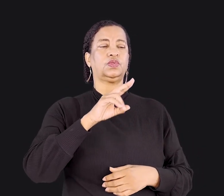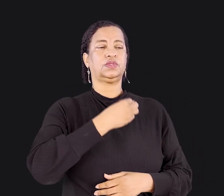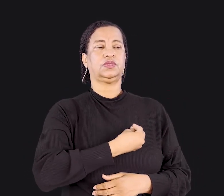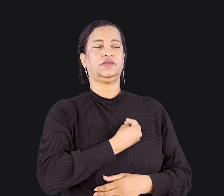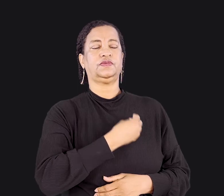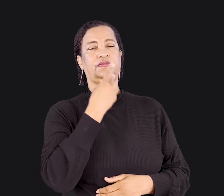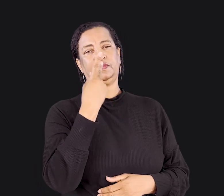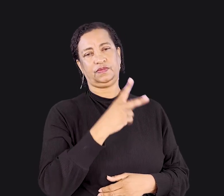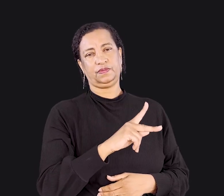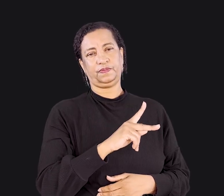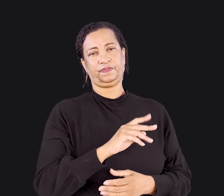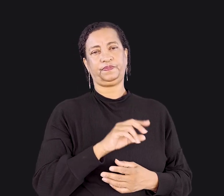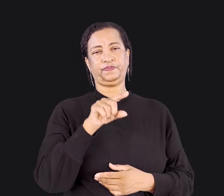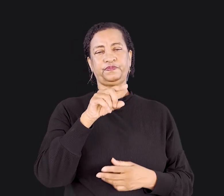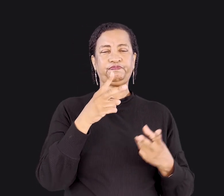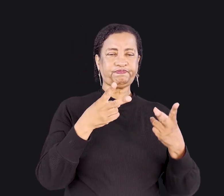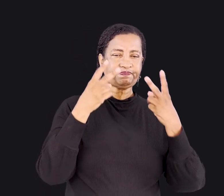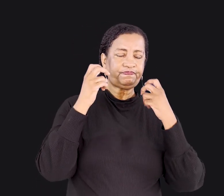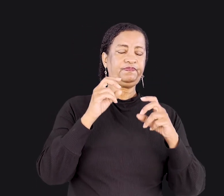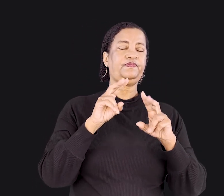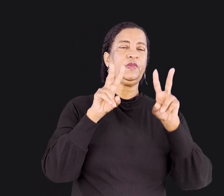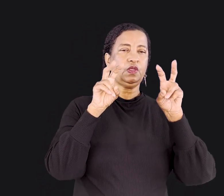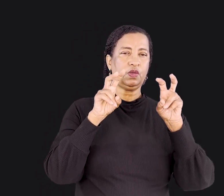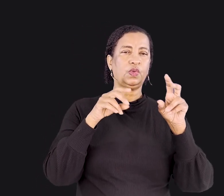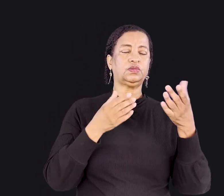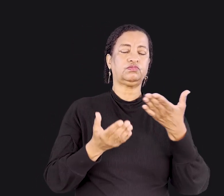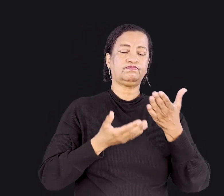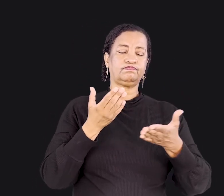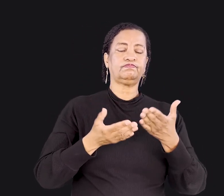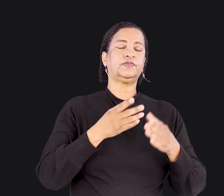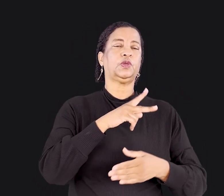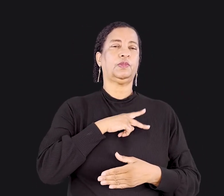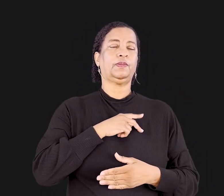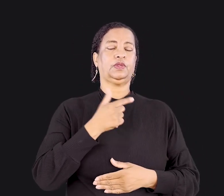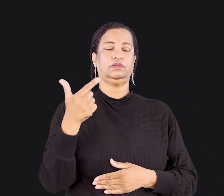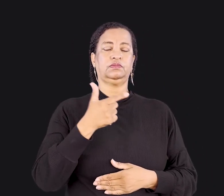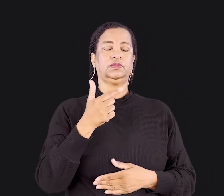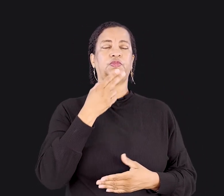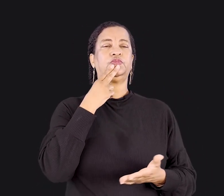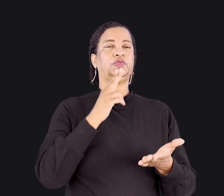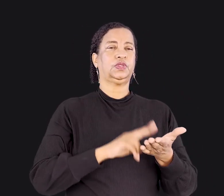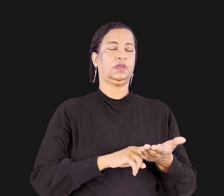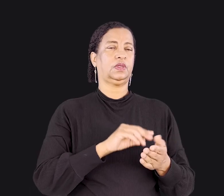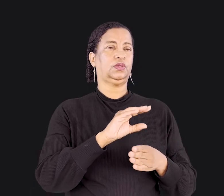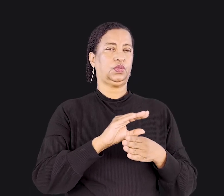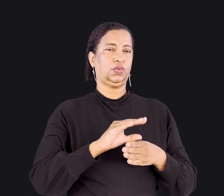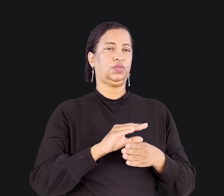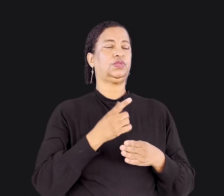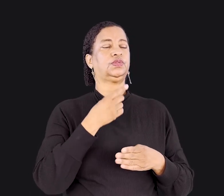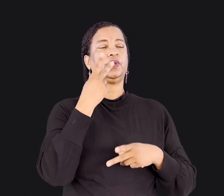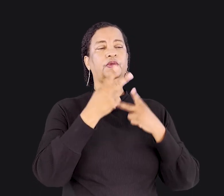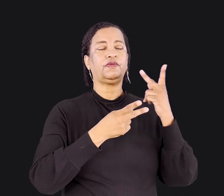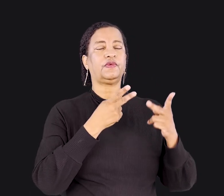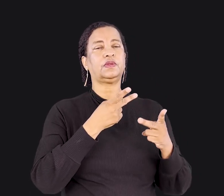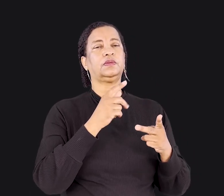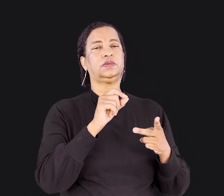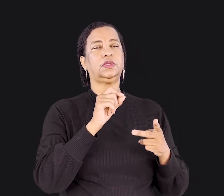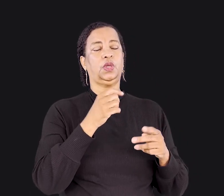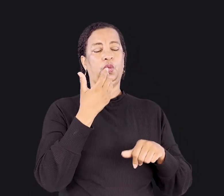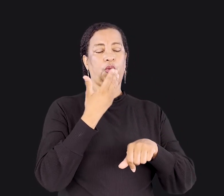dela. Você verá que o assunto tratado por Paulo na segunda carta aos Coríntios é o que chamamos de o